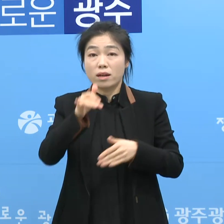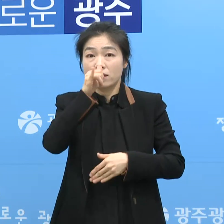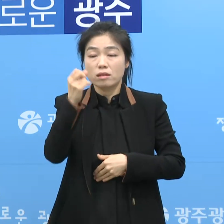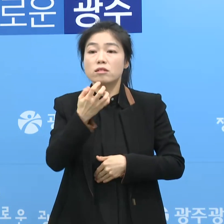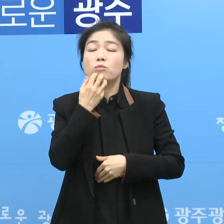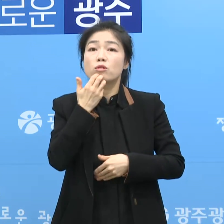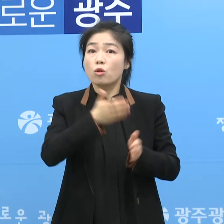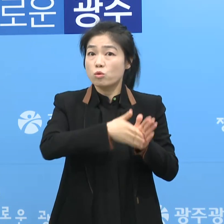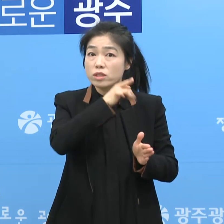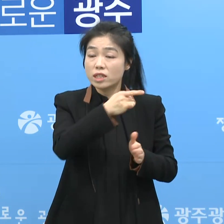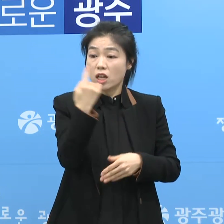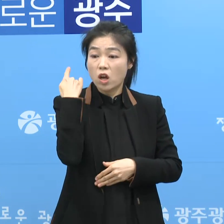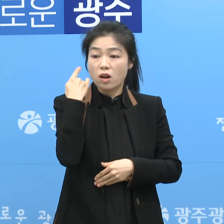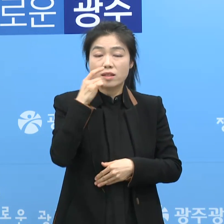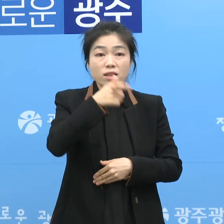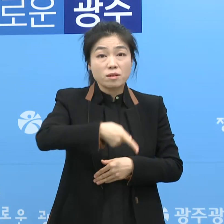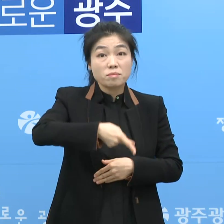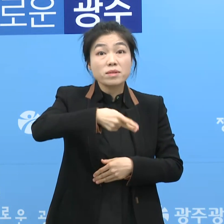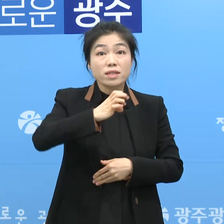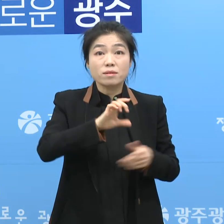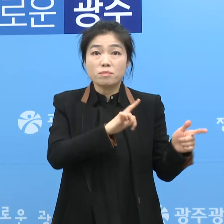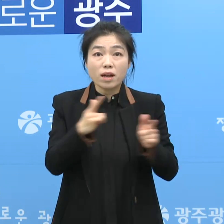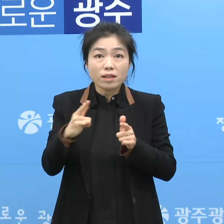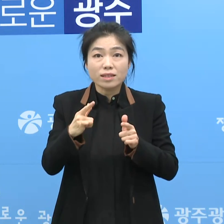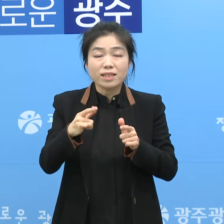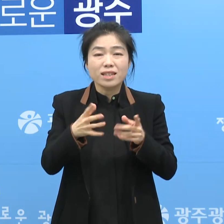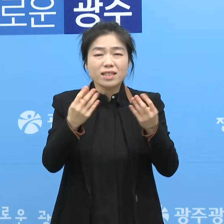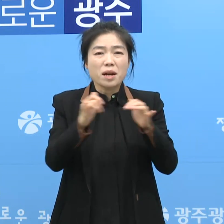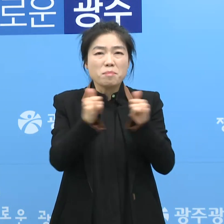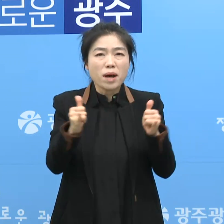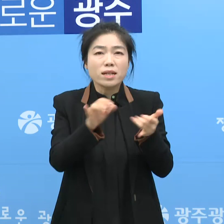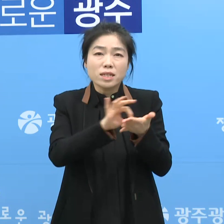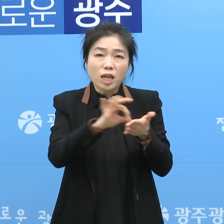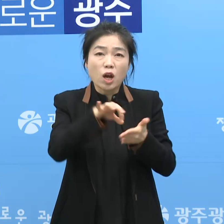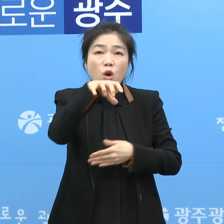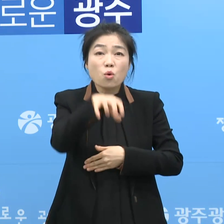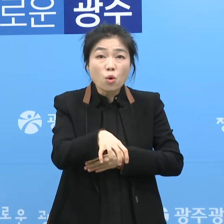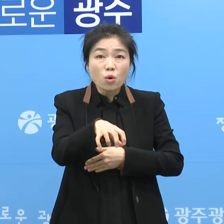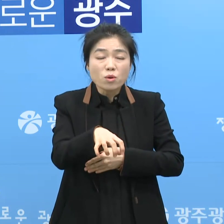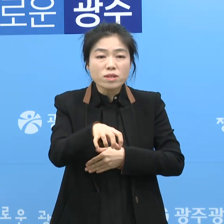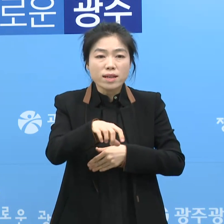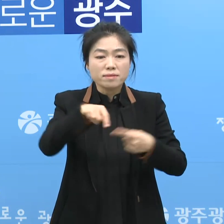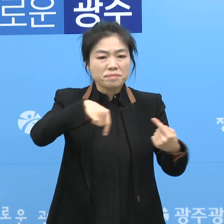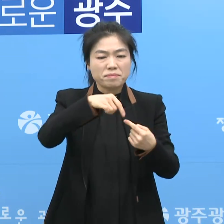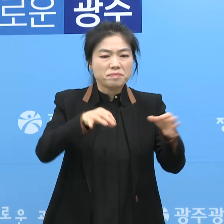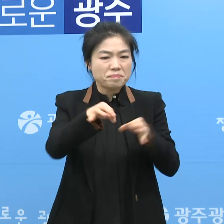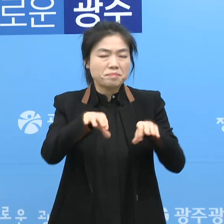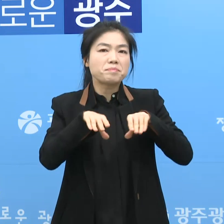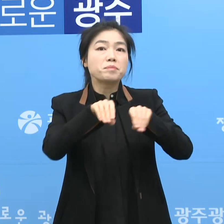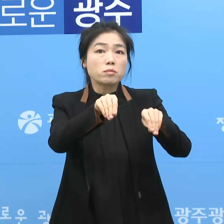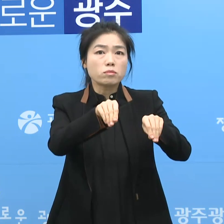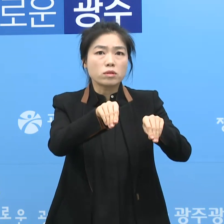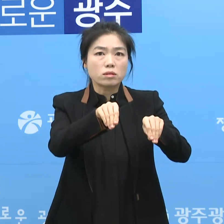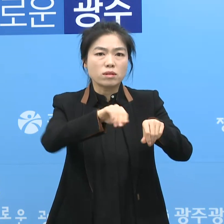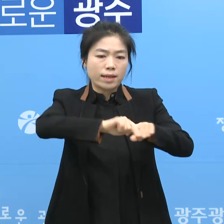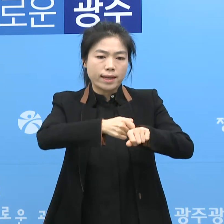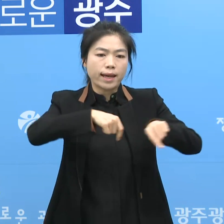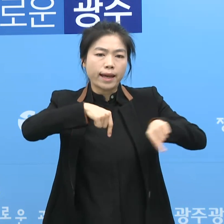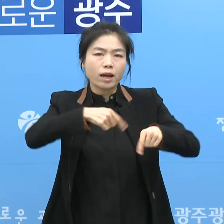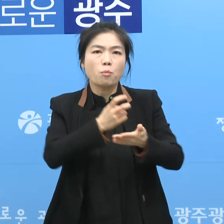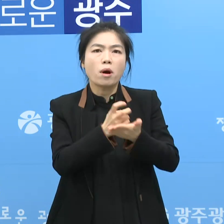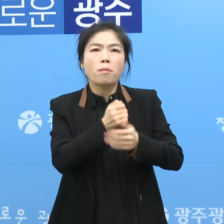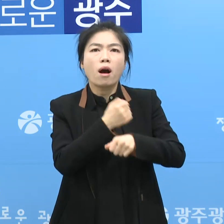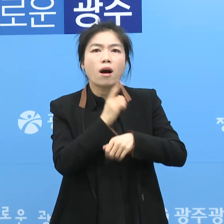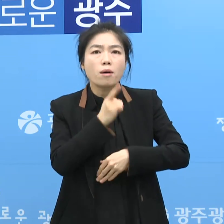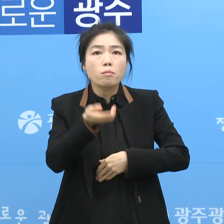같은 경우에는 어저께 PC방 등 다중이용시설 영업금지 행정처분 관련 검토 이야기가 나왔는데요. 지금 광주시에서